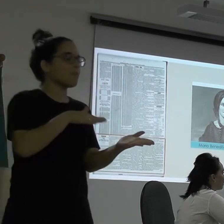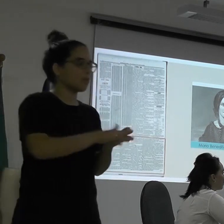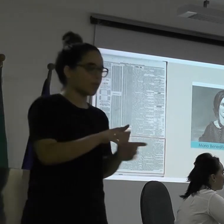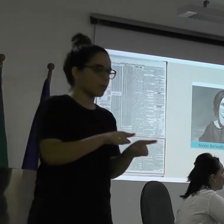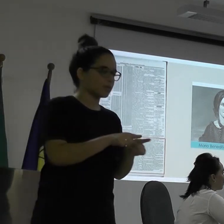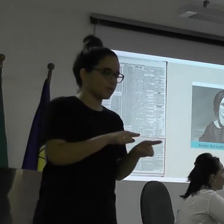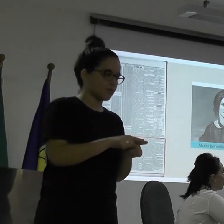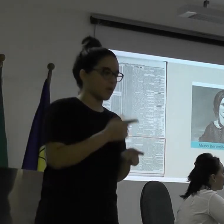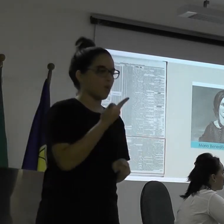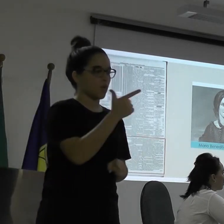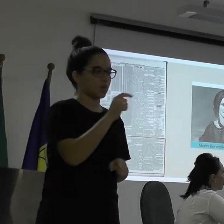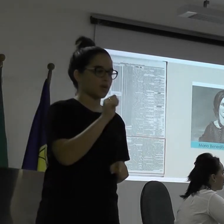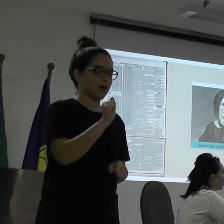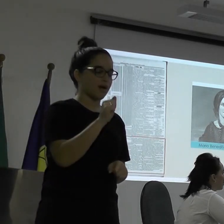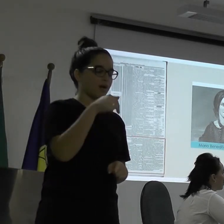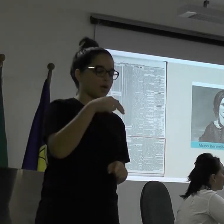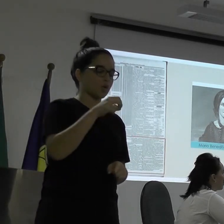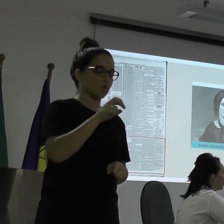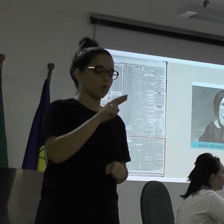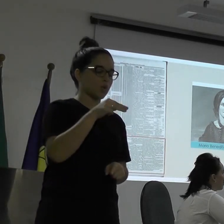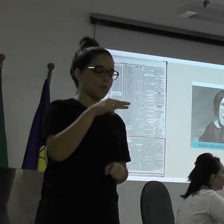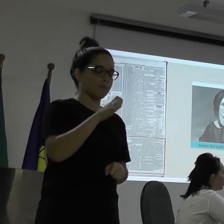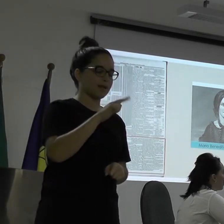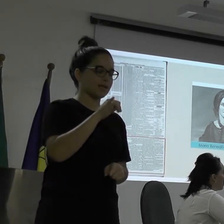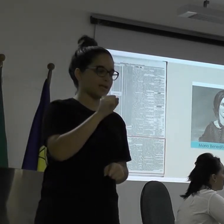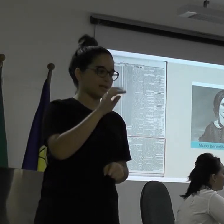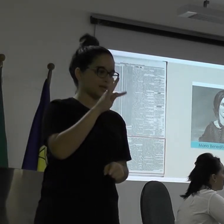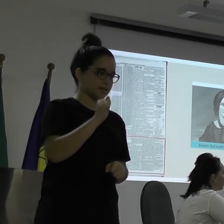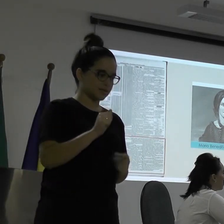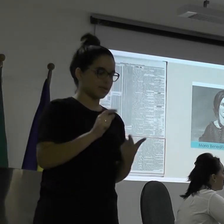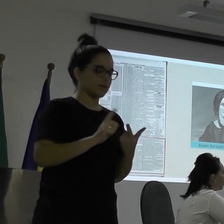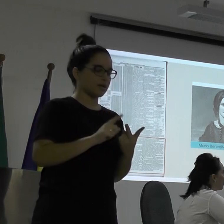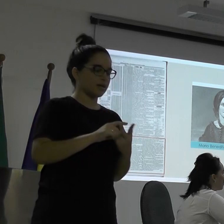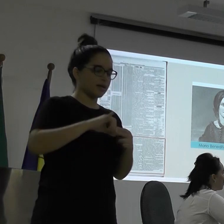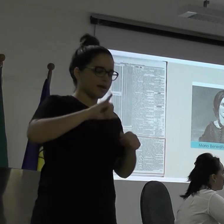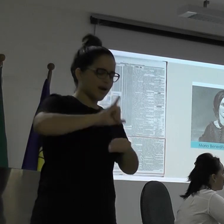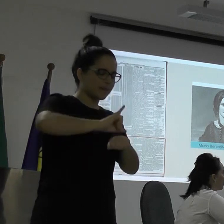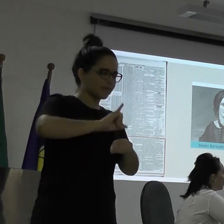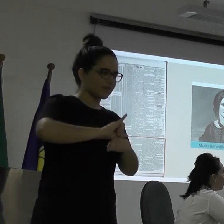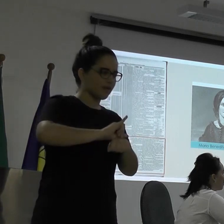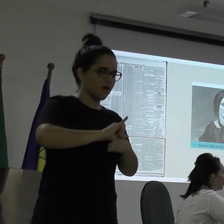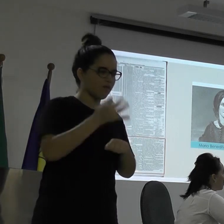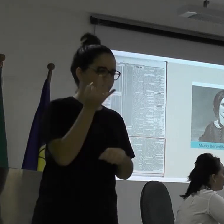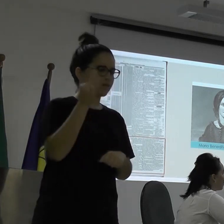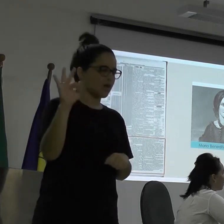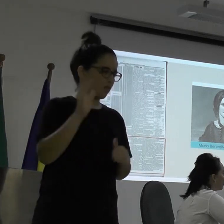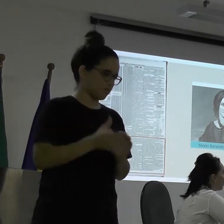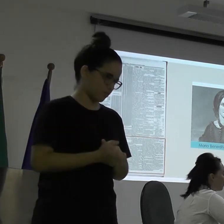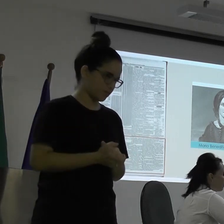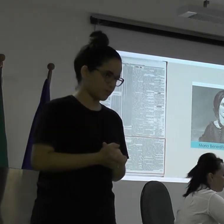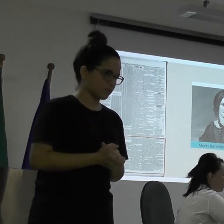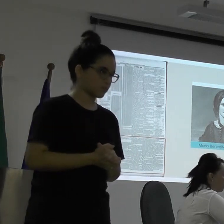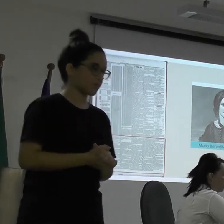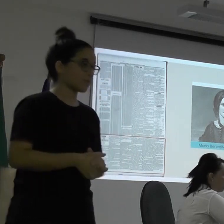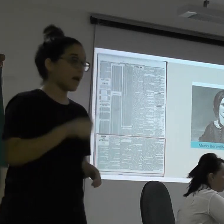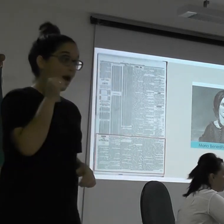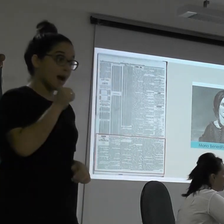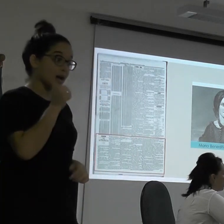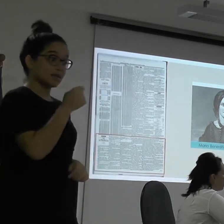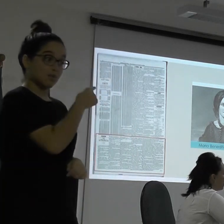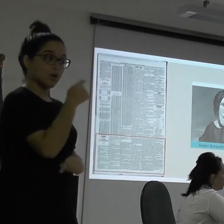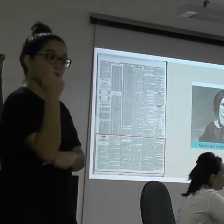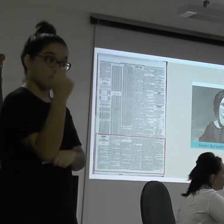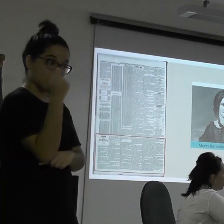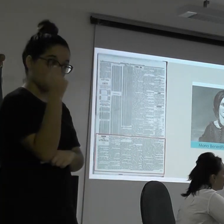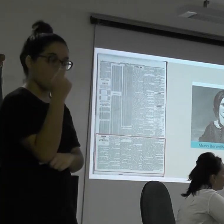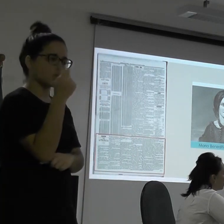Anormalista, de Adolfo Caminha, e A Capital Federal, de Coelho Neto. Maria Benedita Câmara Borma seguiu com seu rol